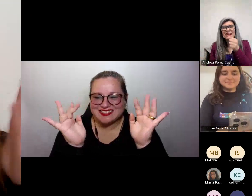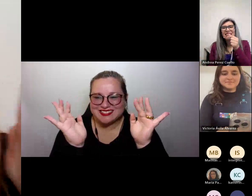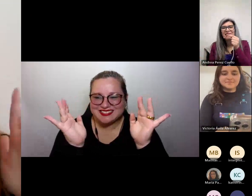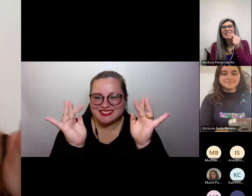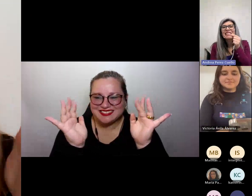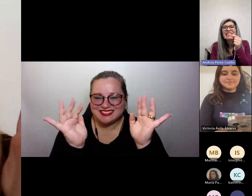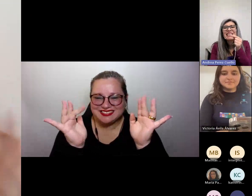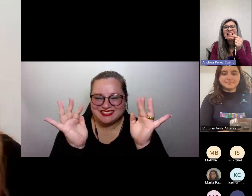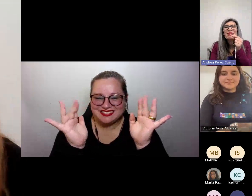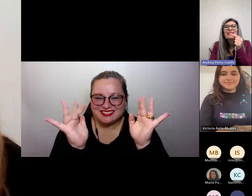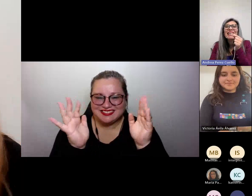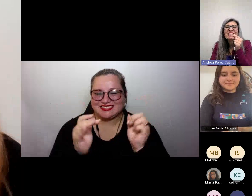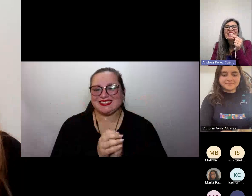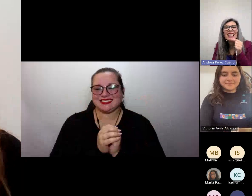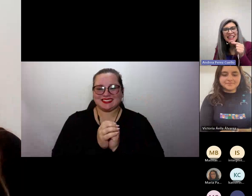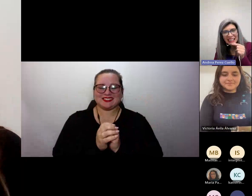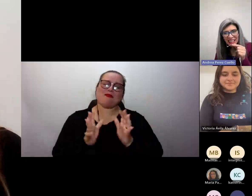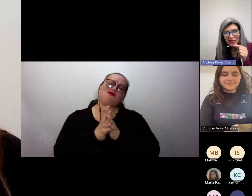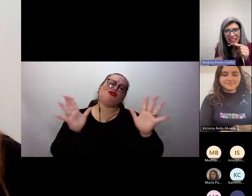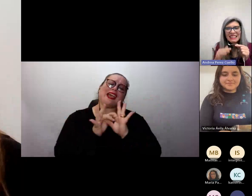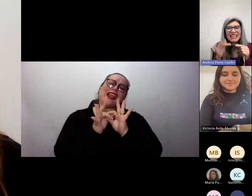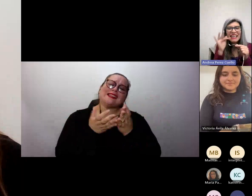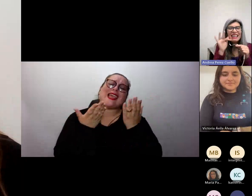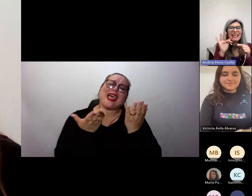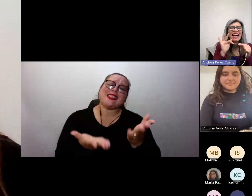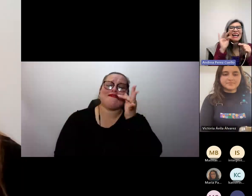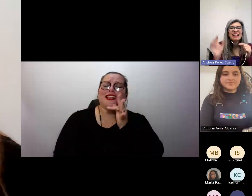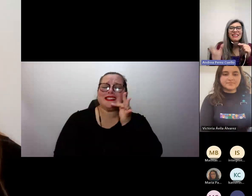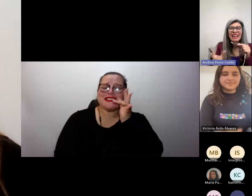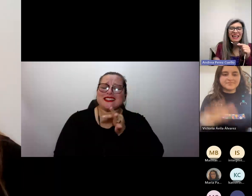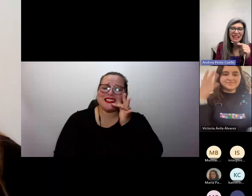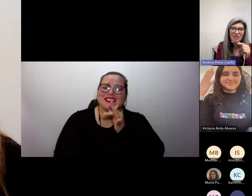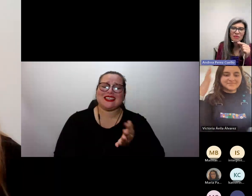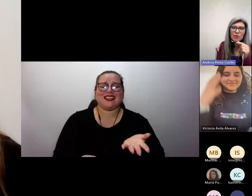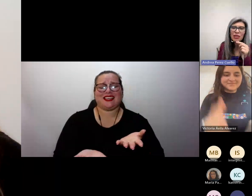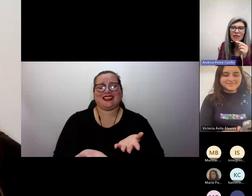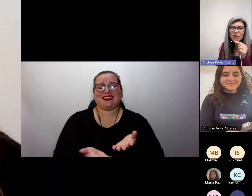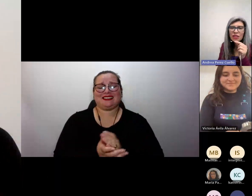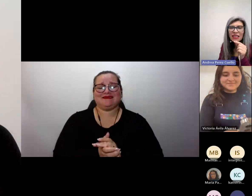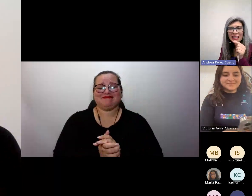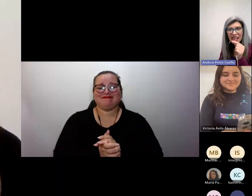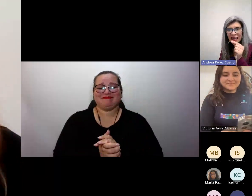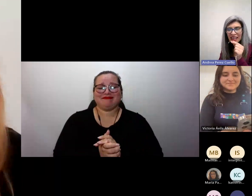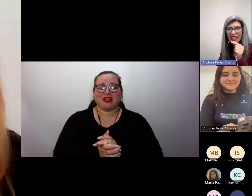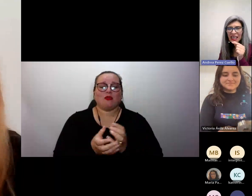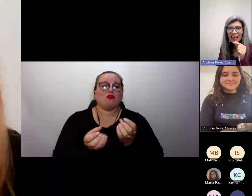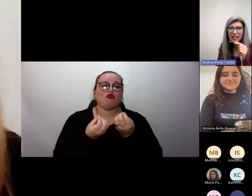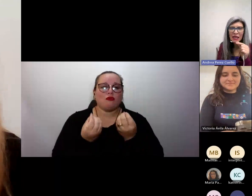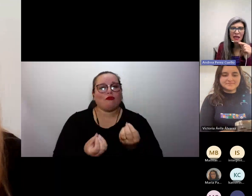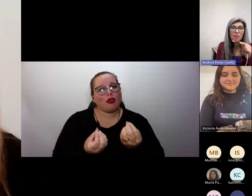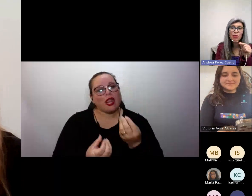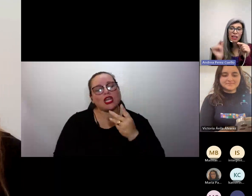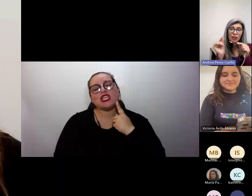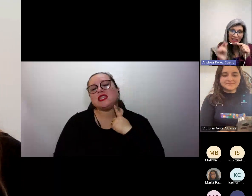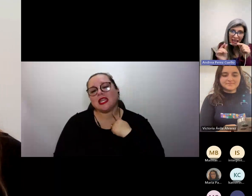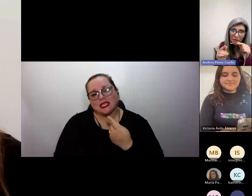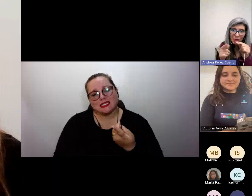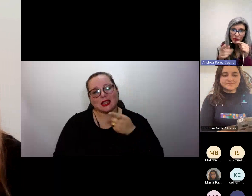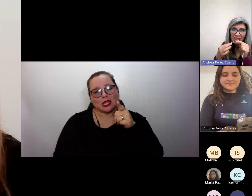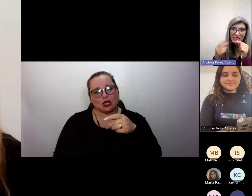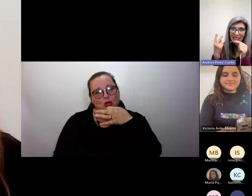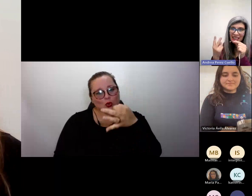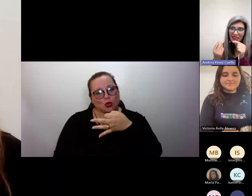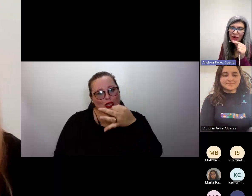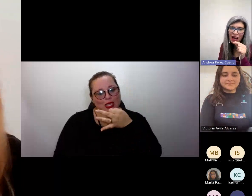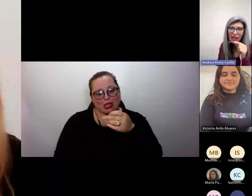Muchas gracias. Sí, muchas gracias a ti, Francisca. Muy, muy interesante. En poquito